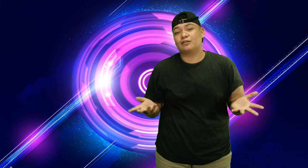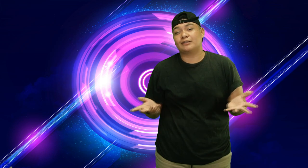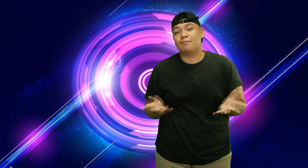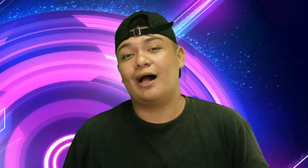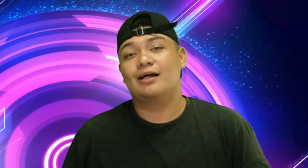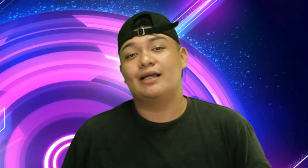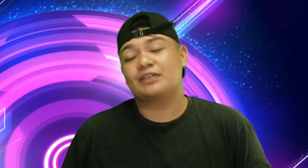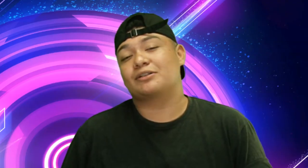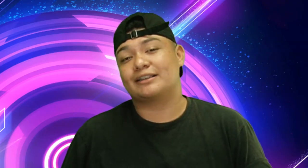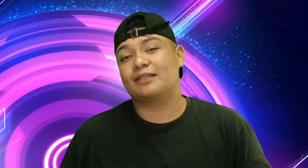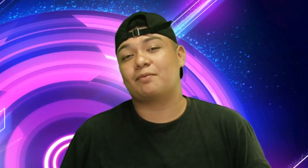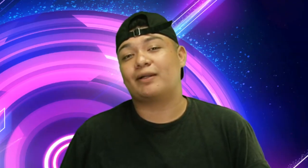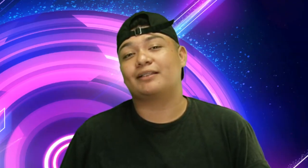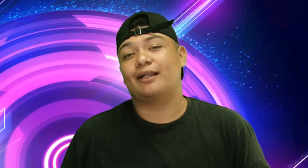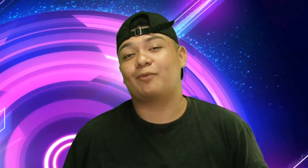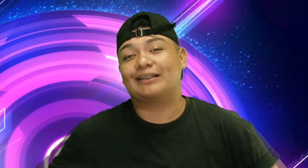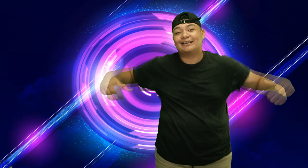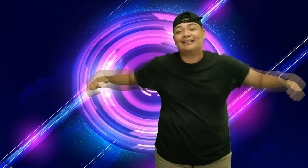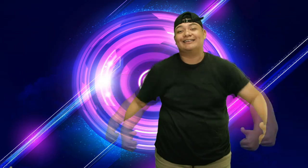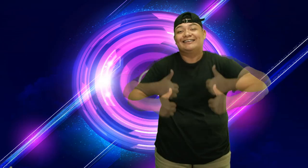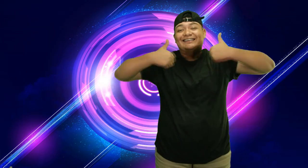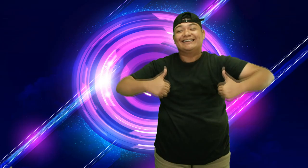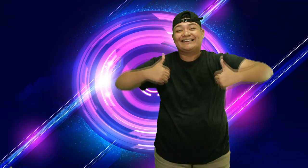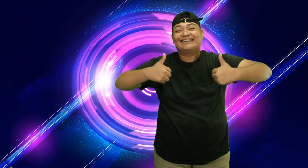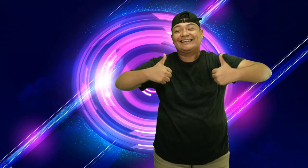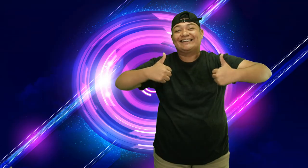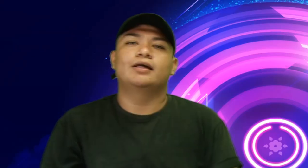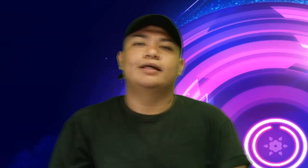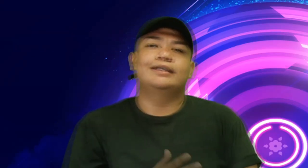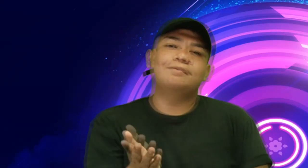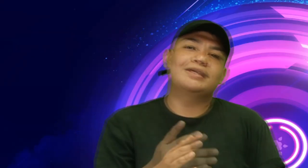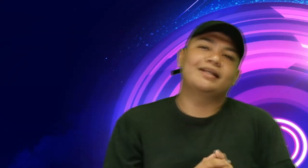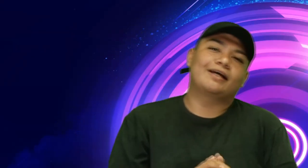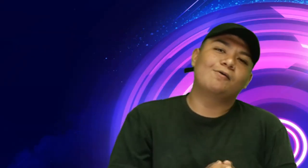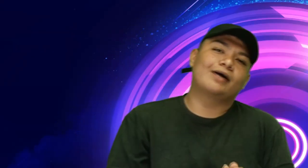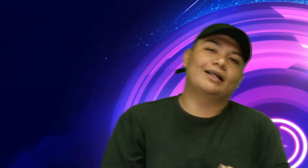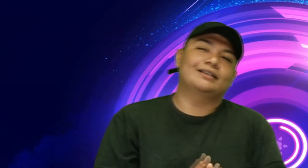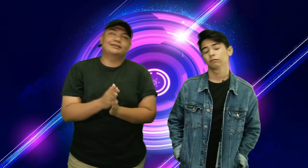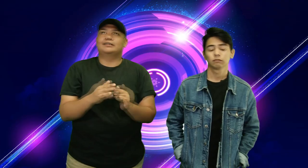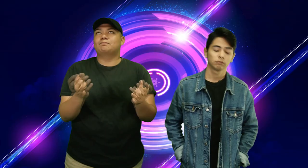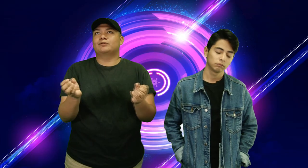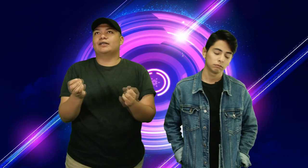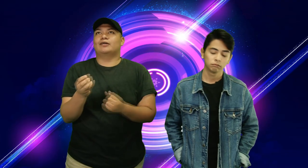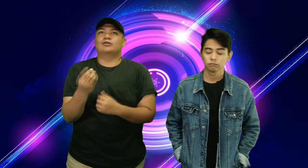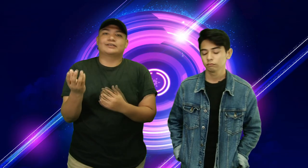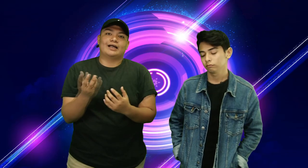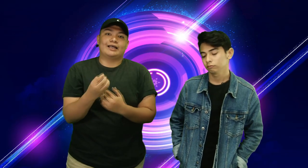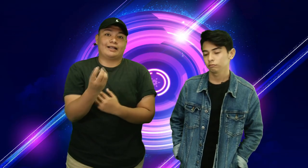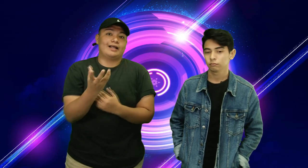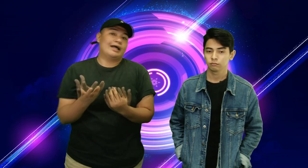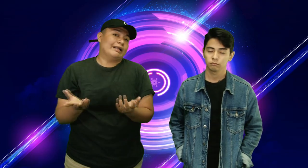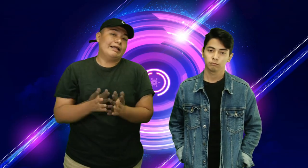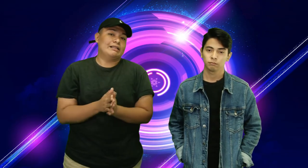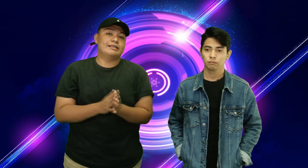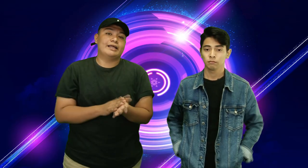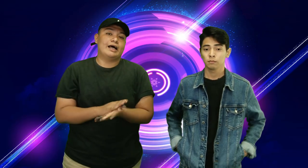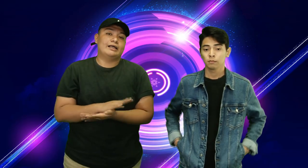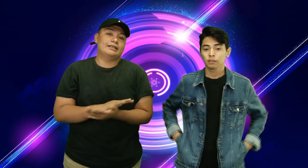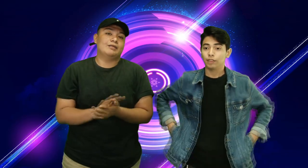más eso te sirve para tener buenas a ellas y también tiene que buscar tipos de cosas que regalarle el día de la madre